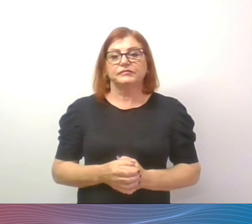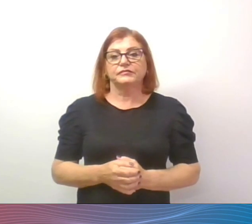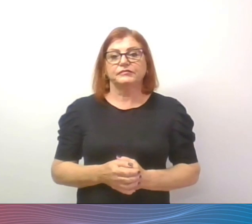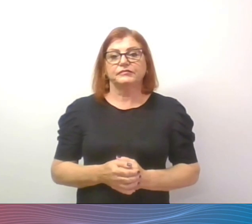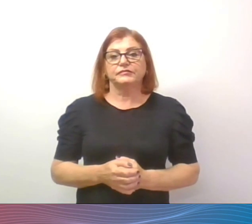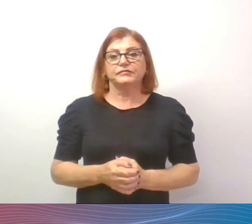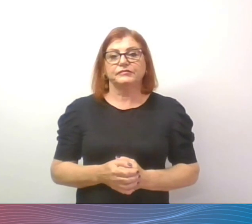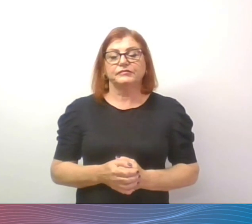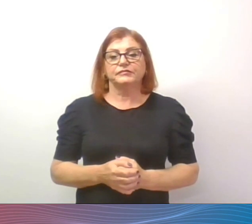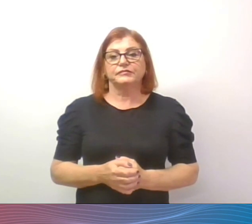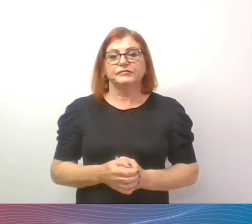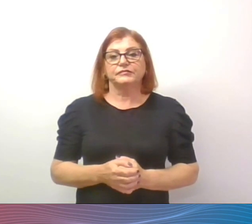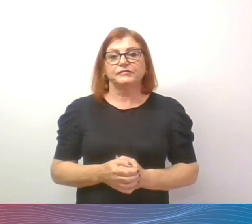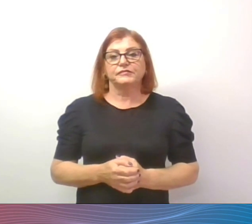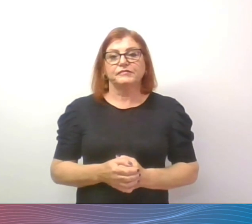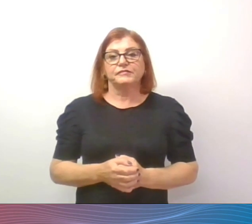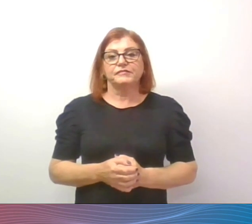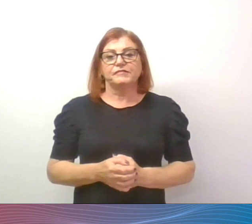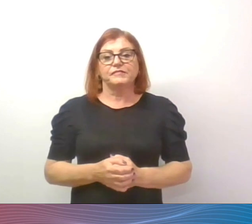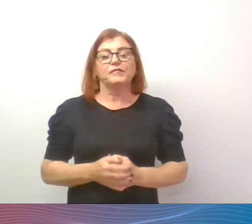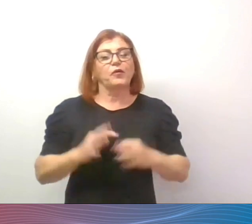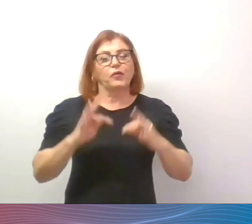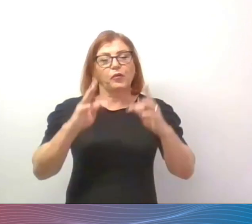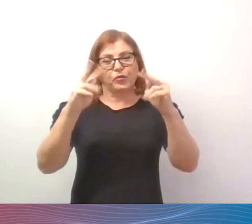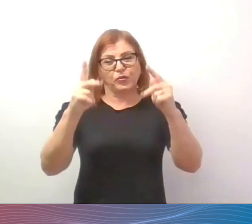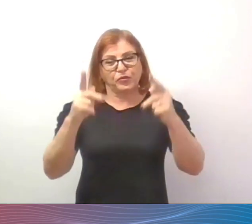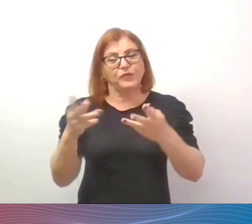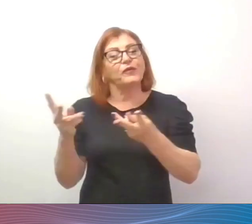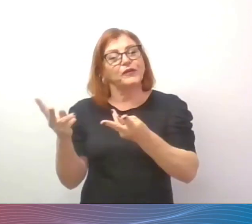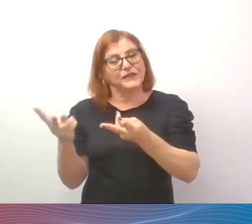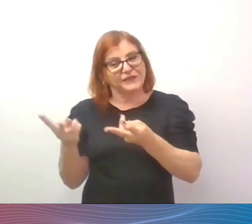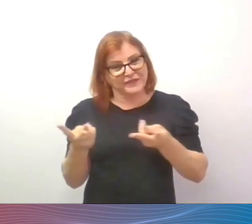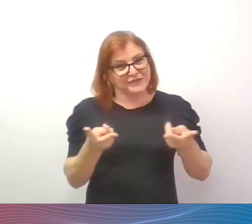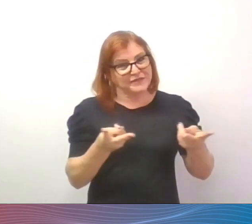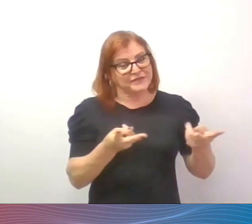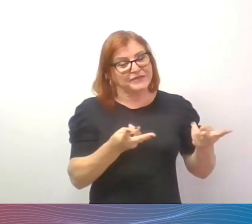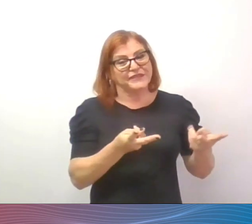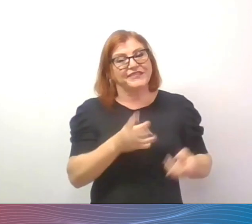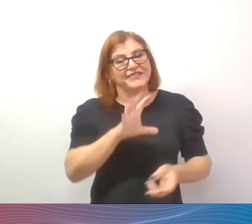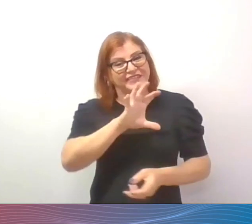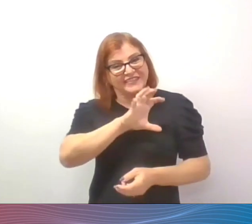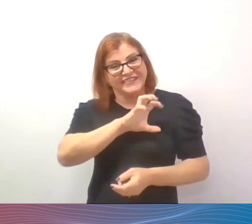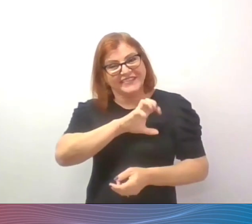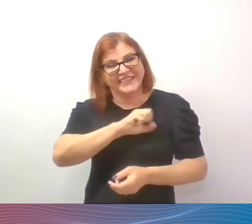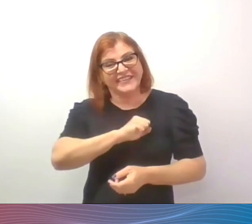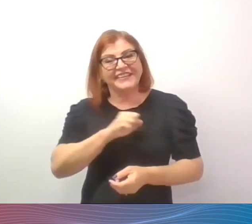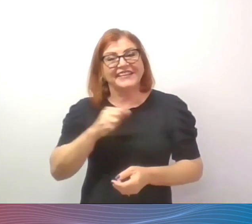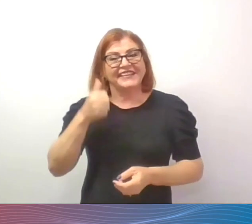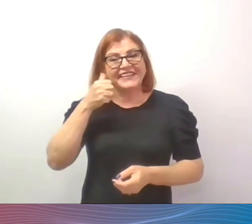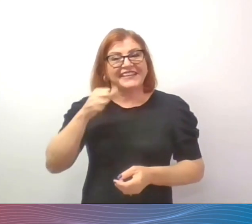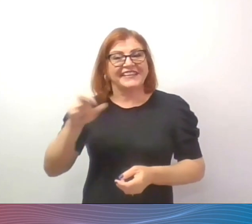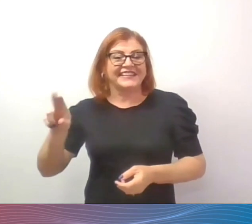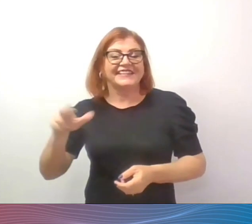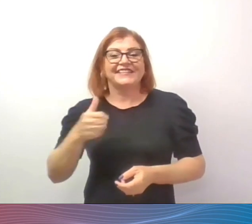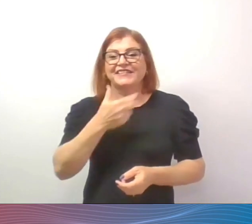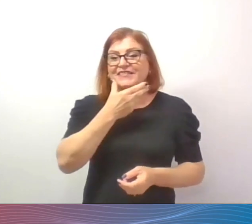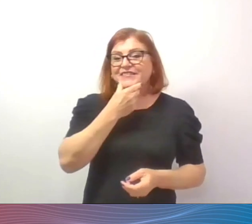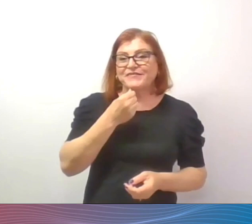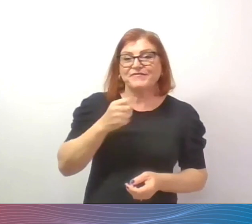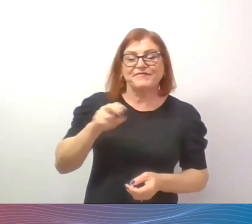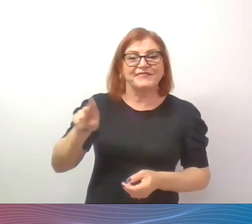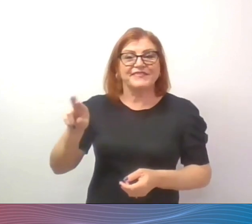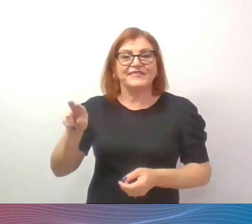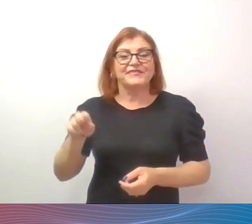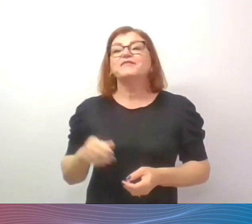Sejam todos muito bem-vindos, queridos irmãos e irmãs em Cristo, e também os amigos que nos